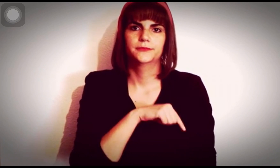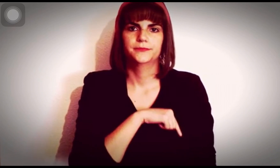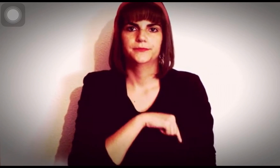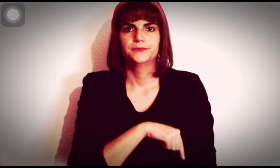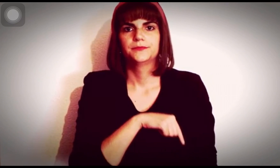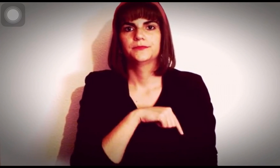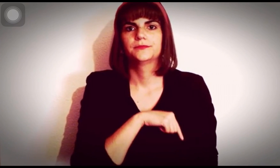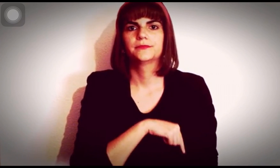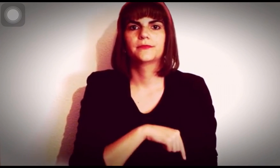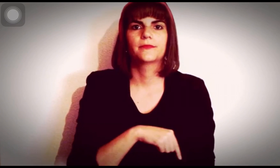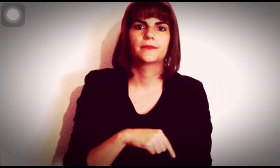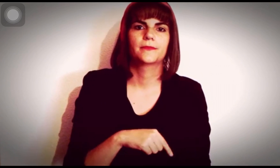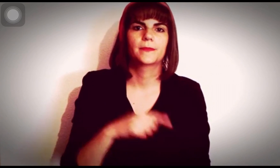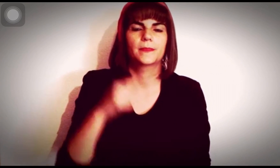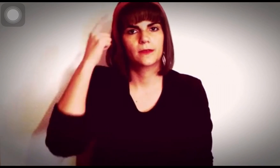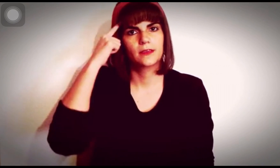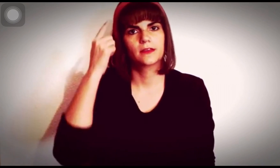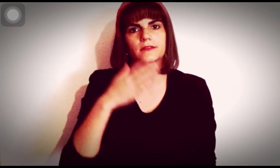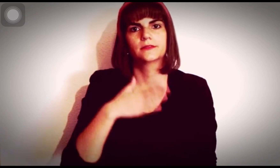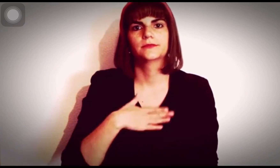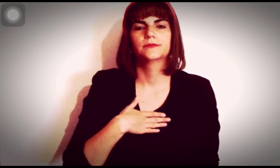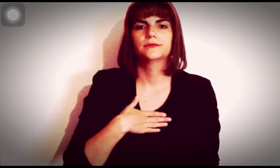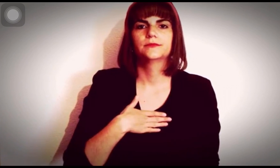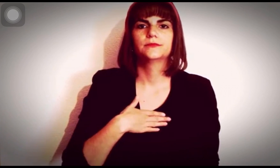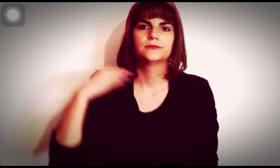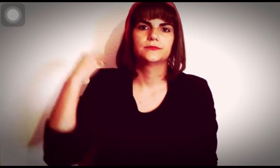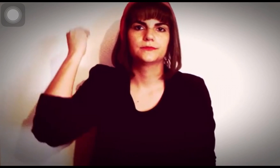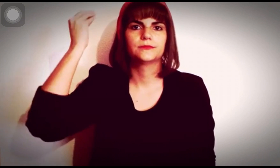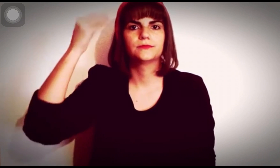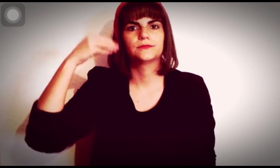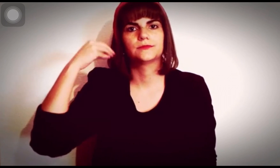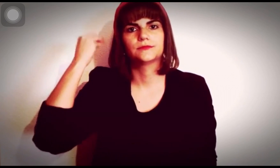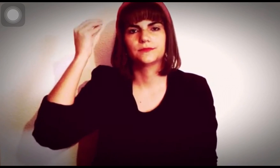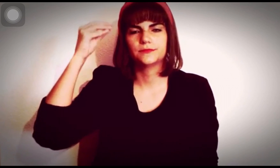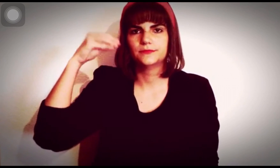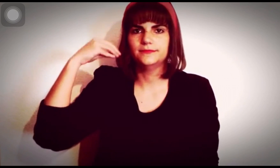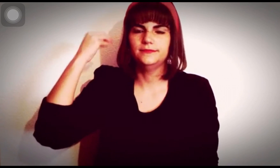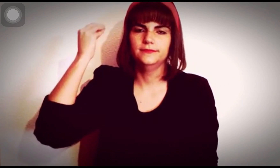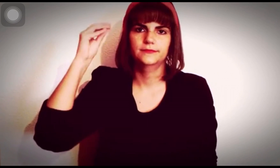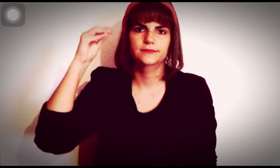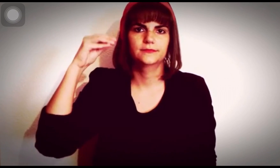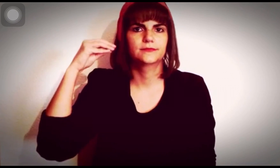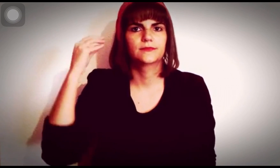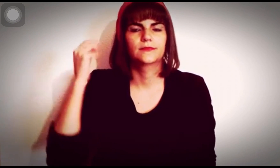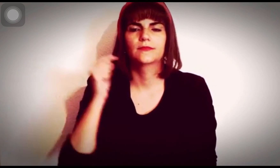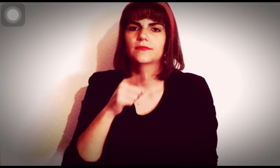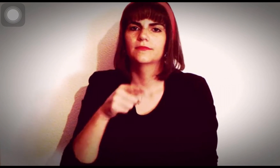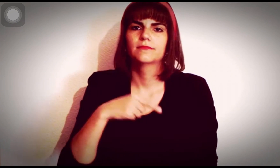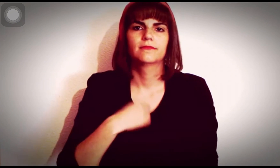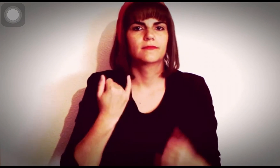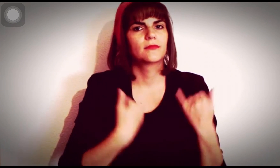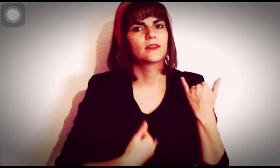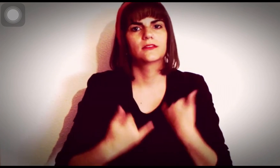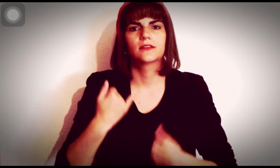o escucha. A pesar de que la lengua de señas es exclusiva de cada país, por lo que cambian signos y